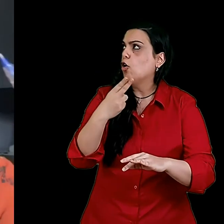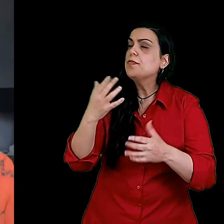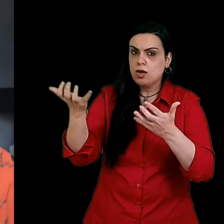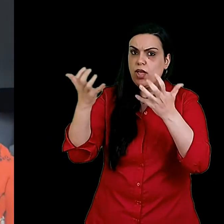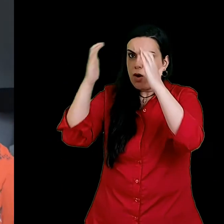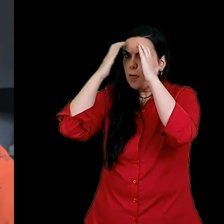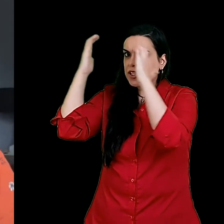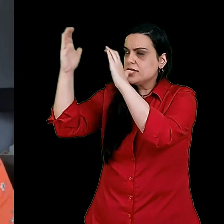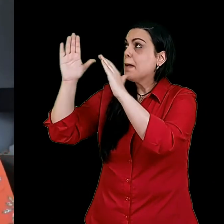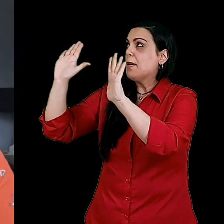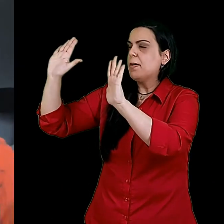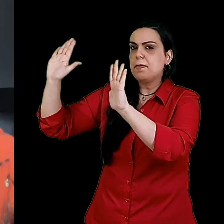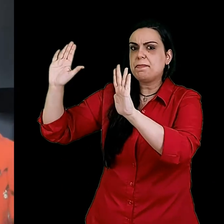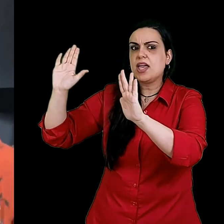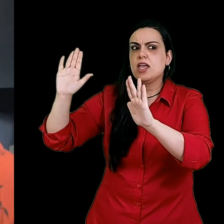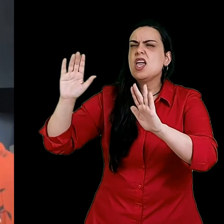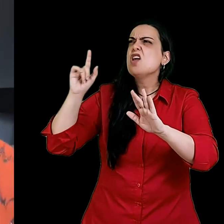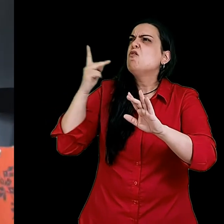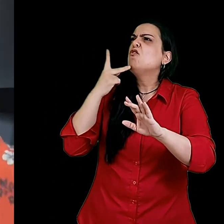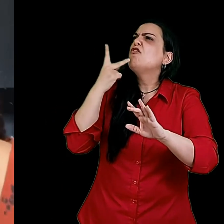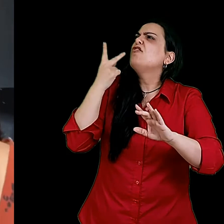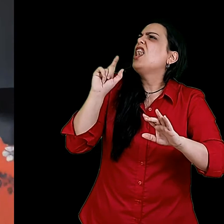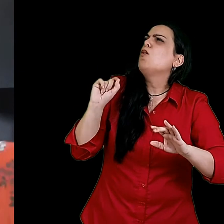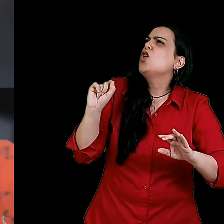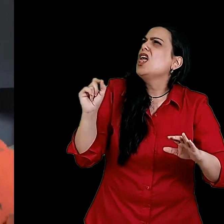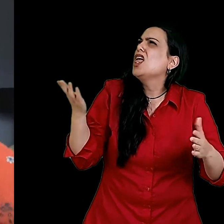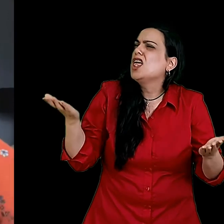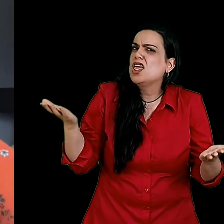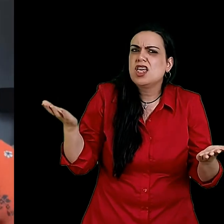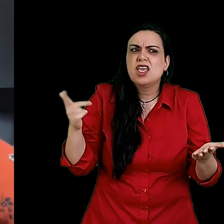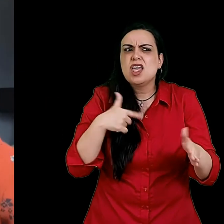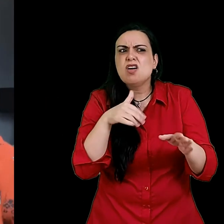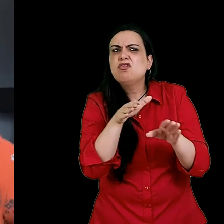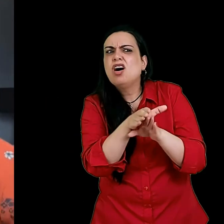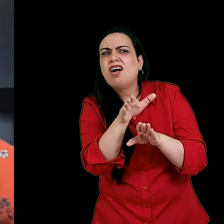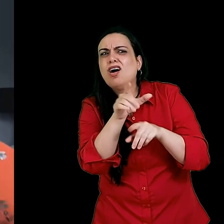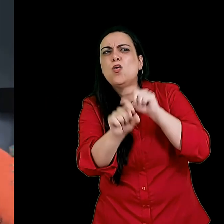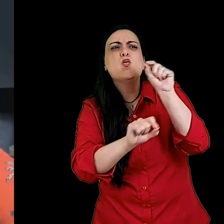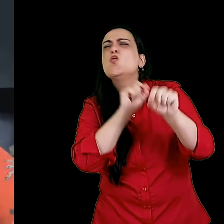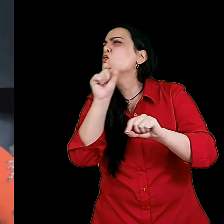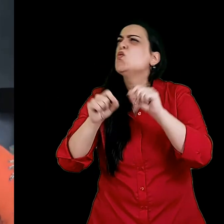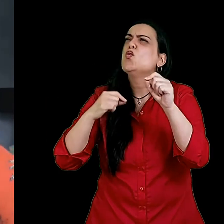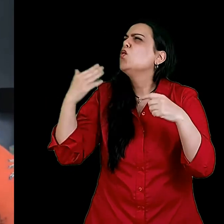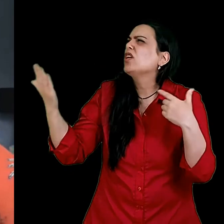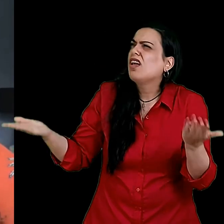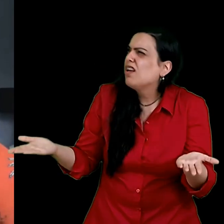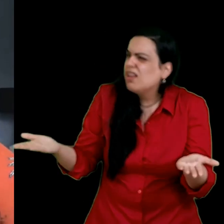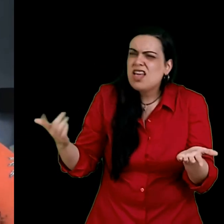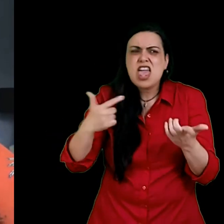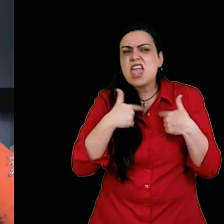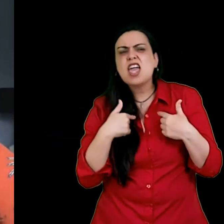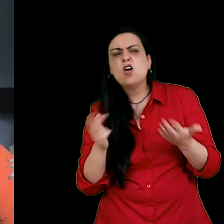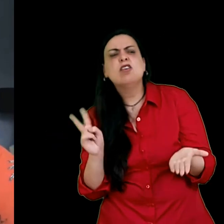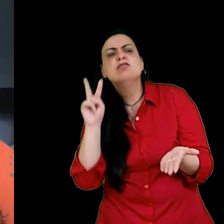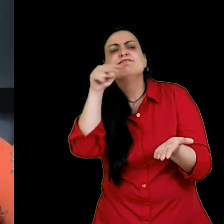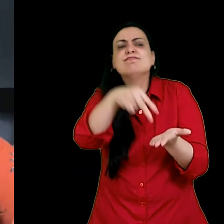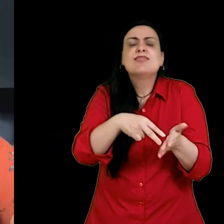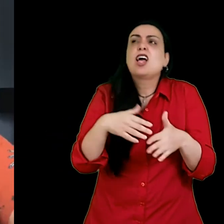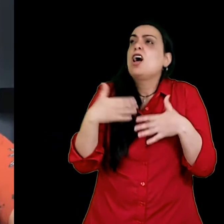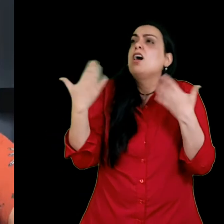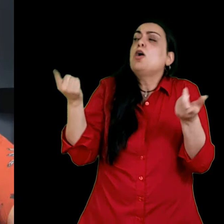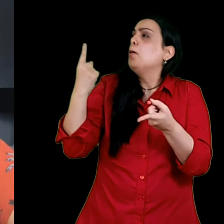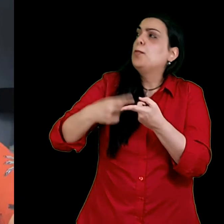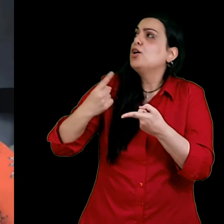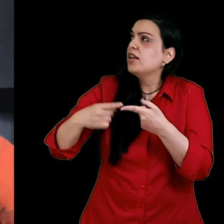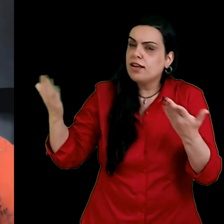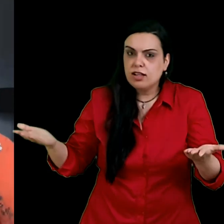fazendo, sabe o quê? Senhor, eu quero te obedecer. Mas eu vou lá e falo o quê? Eu vou lá e digo o quê? Eu vou lá e